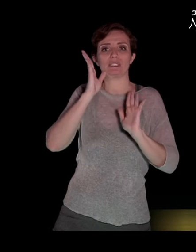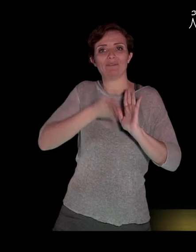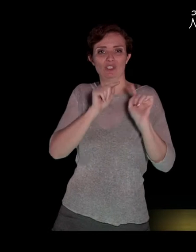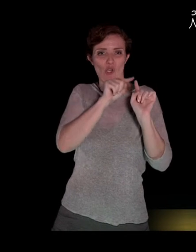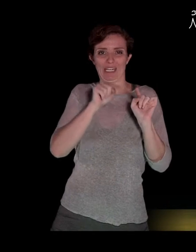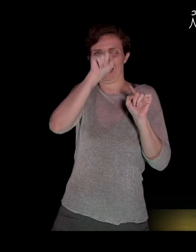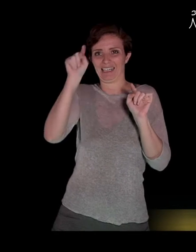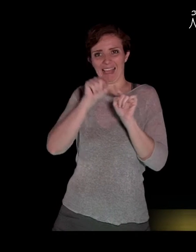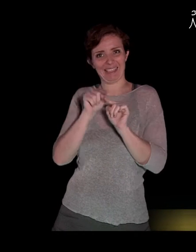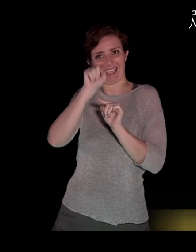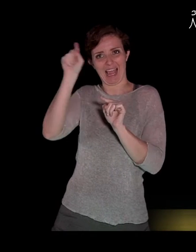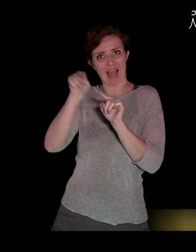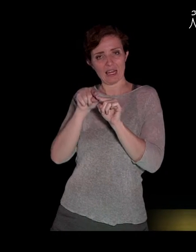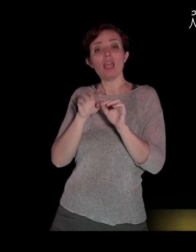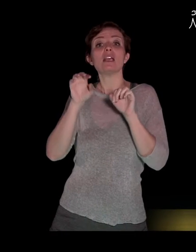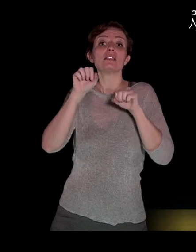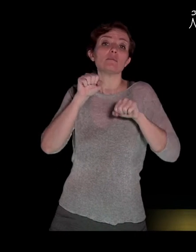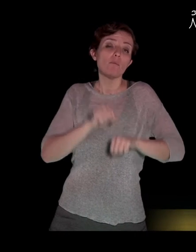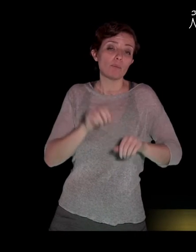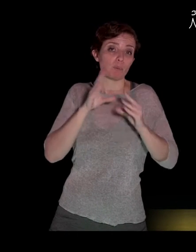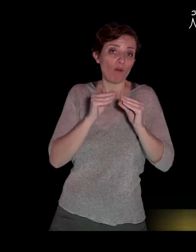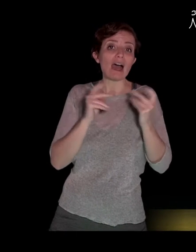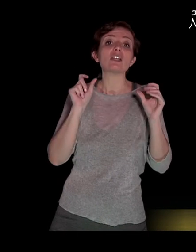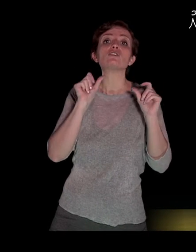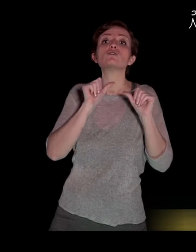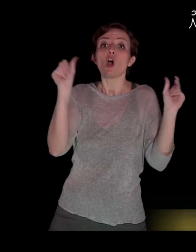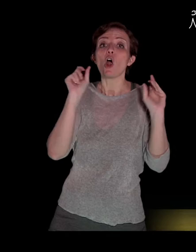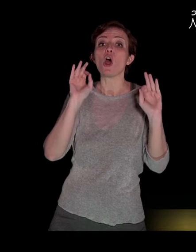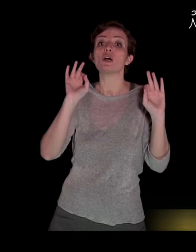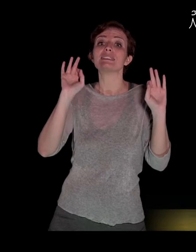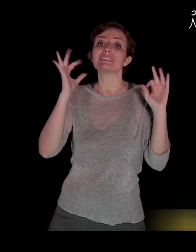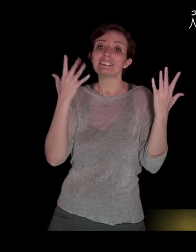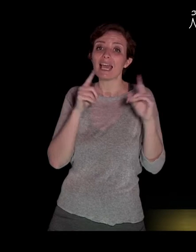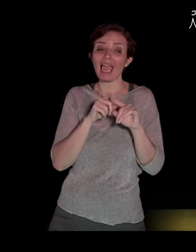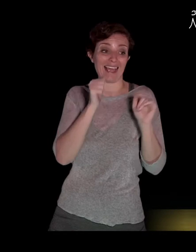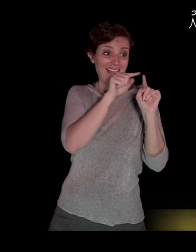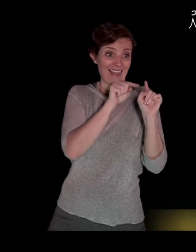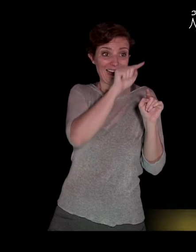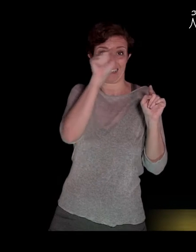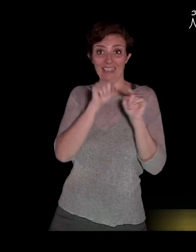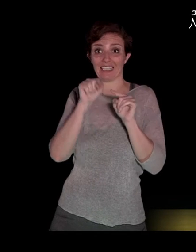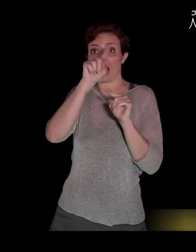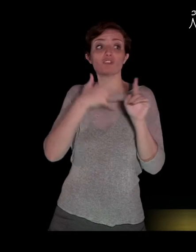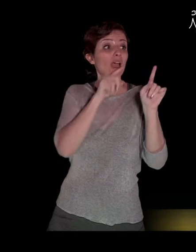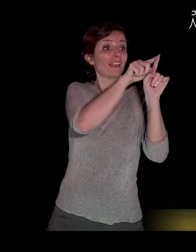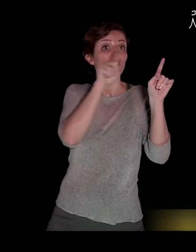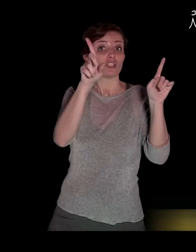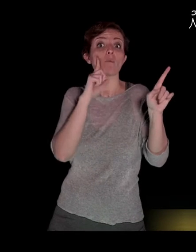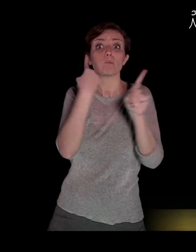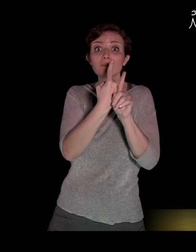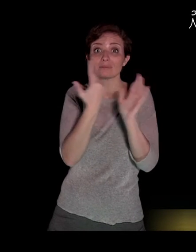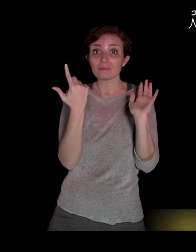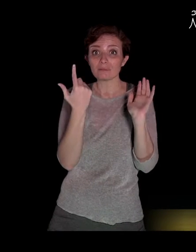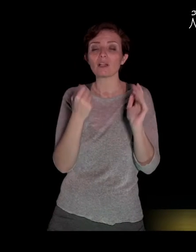caso in cui è possibile effettuarla solo nel caso in cui i radicali siano caratterizzati dal medesimo indice quindi bisogna comunque riportarli allo